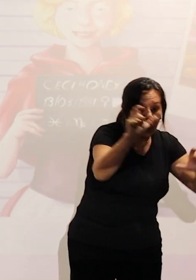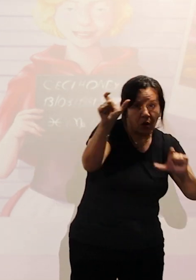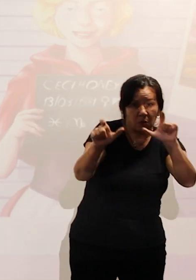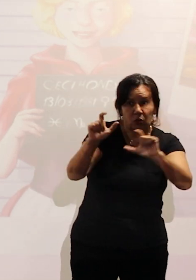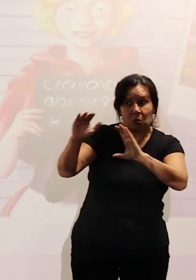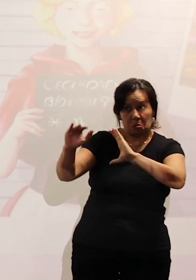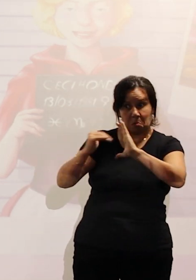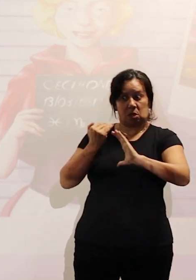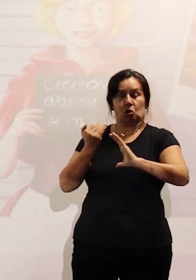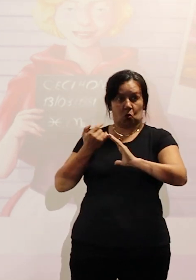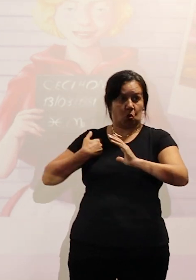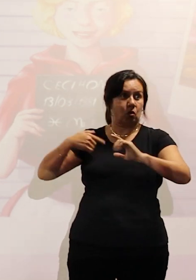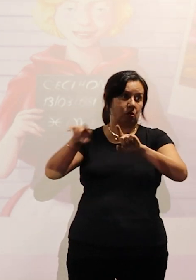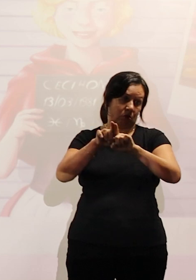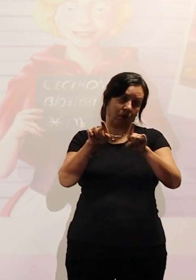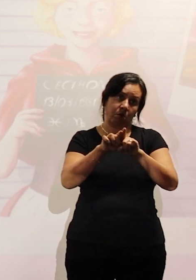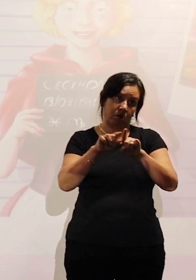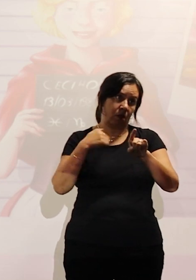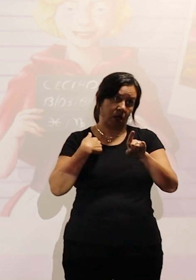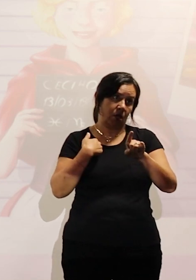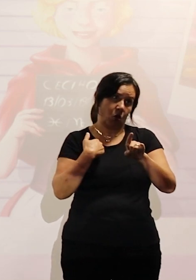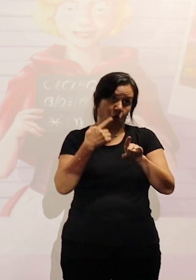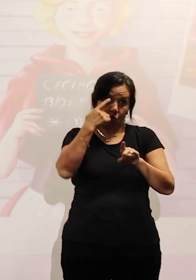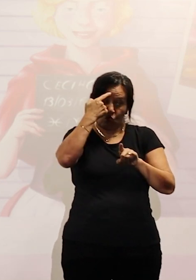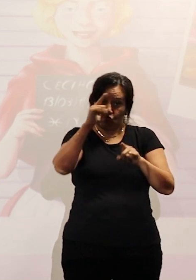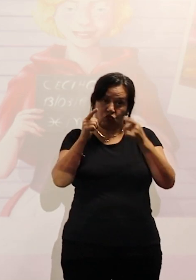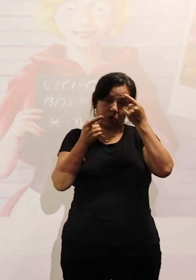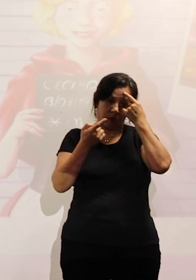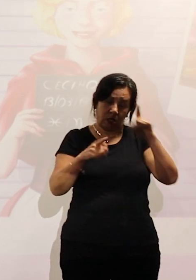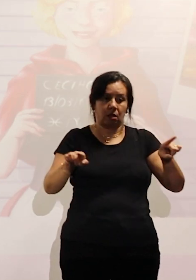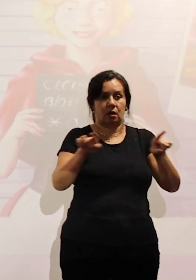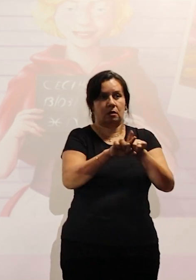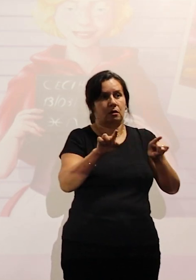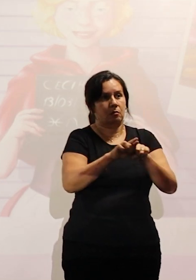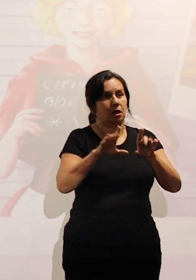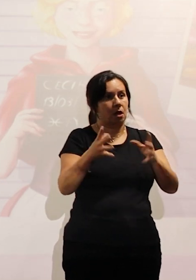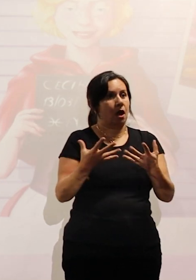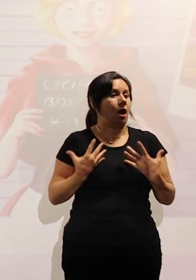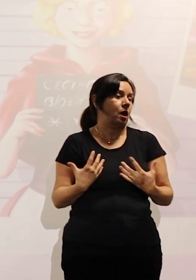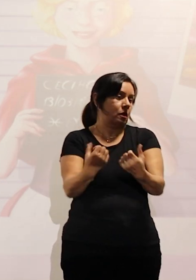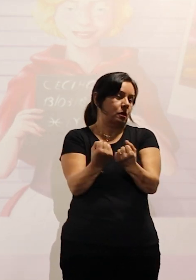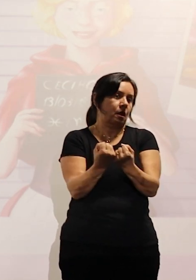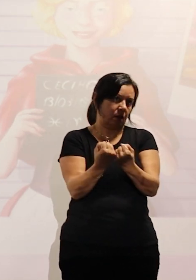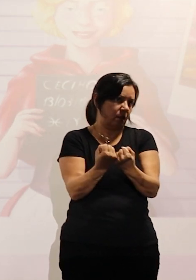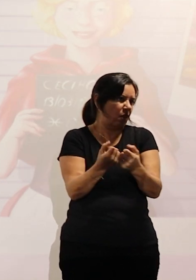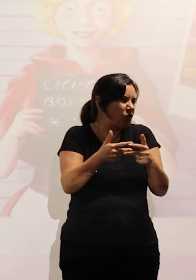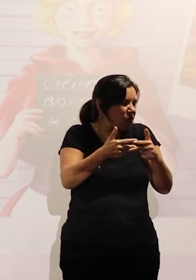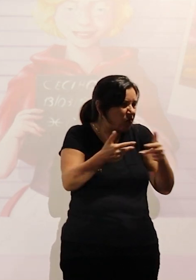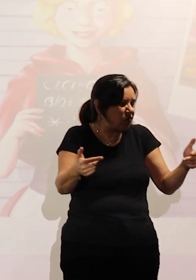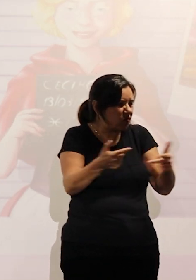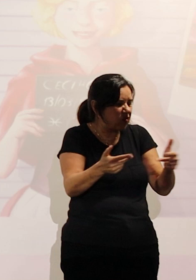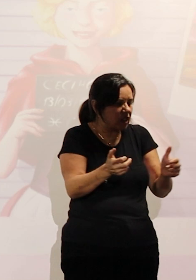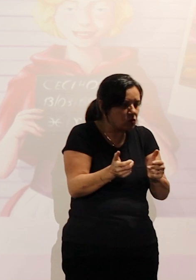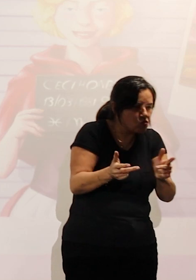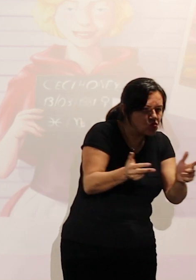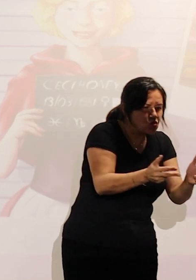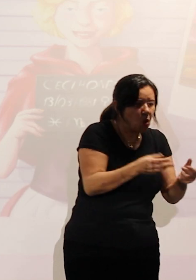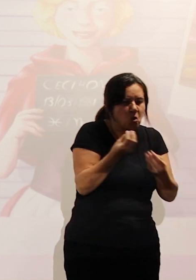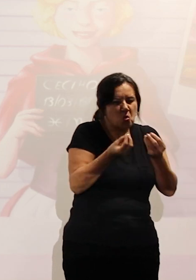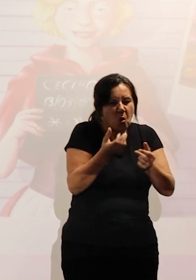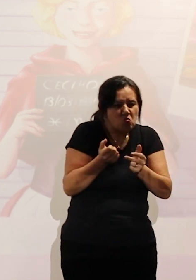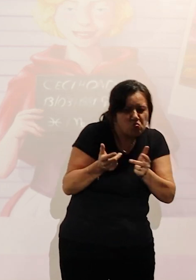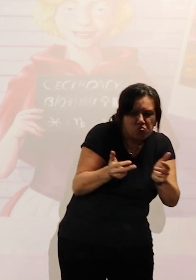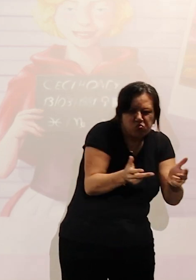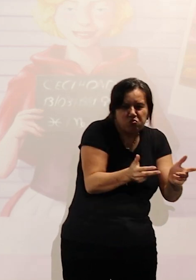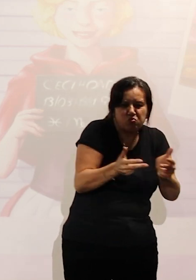me passou, em loja de lamen, para ter uma ideia. Eu também recebi algumas imagens do jogo, para ter uma noção de qual era a vibe do